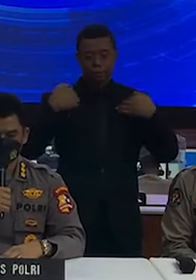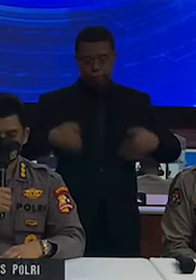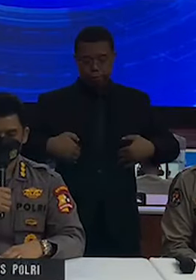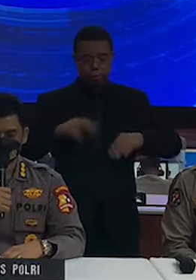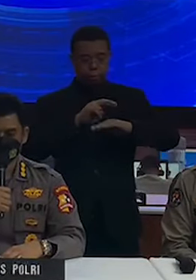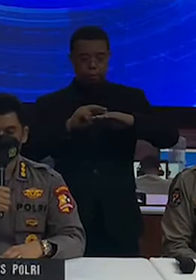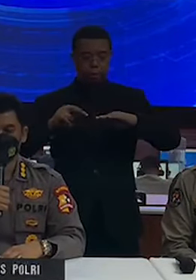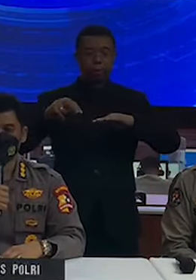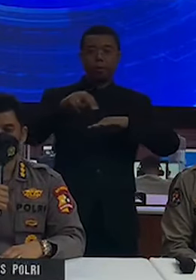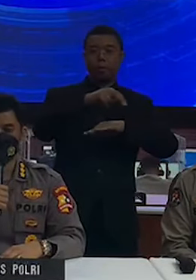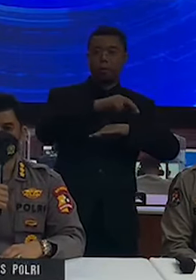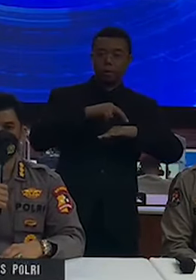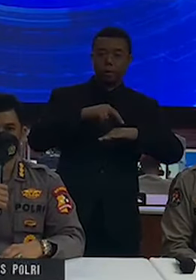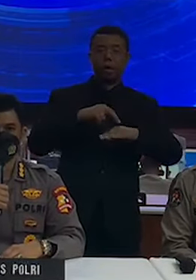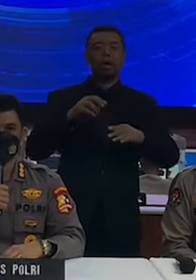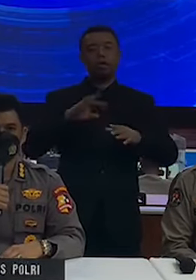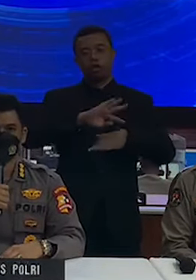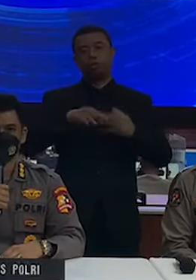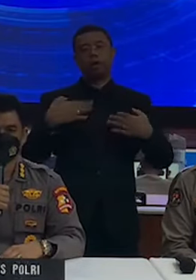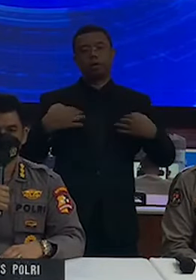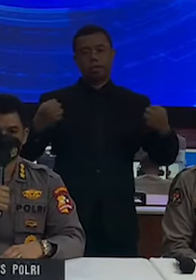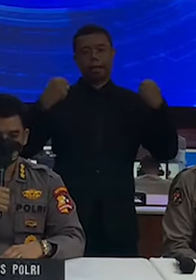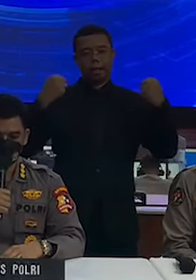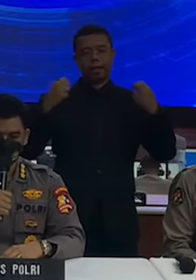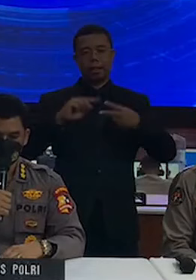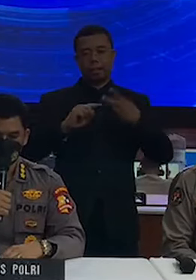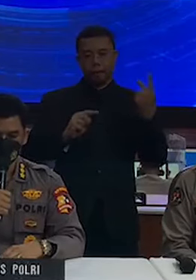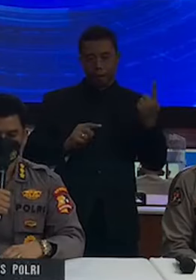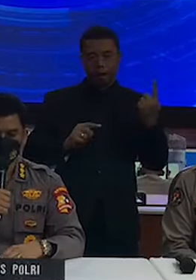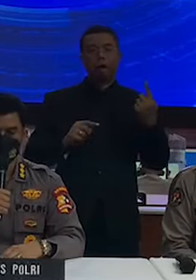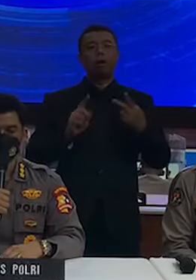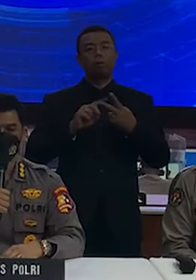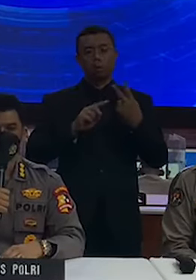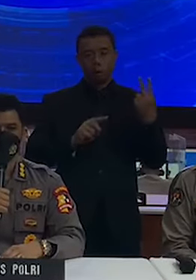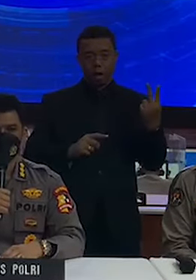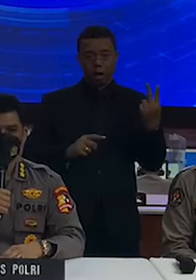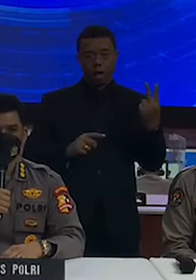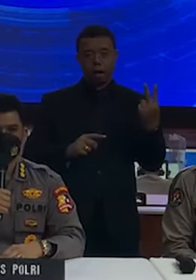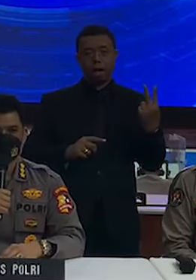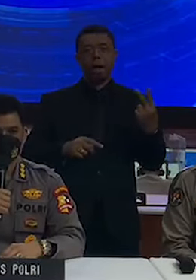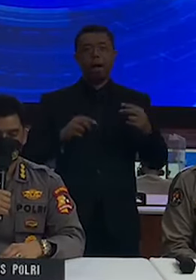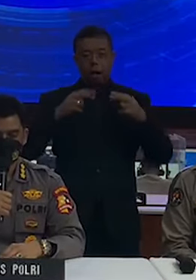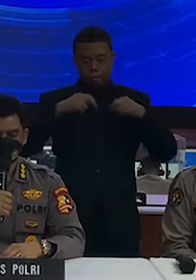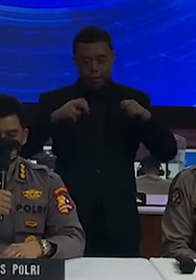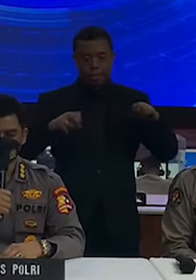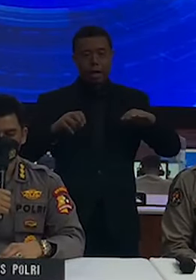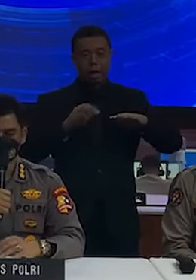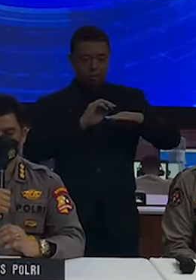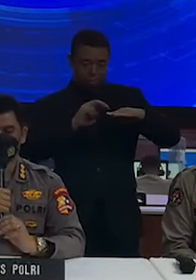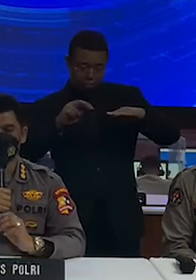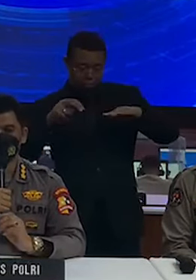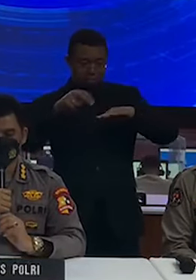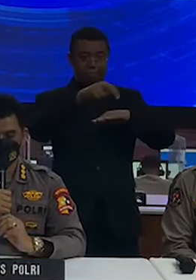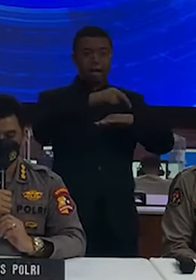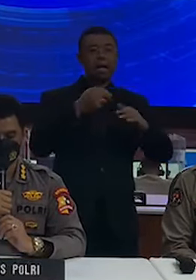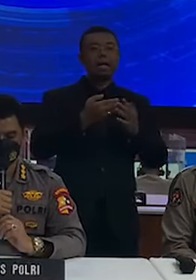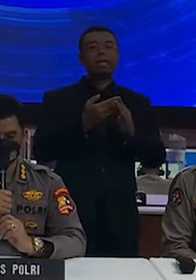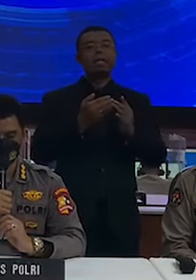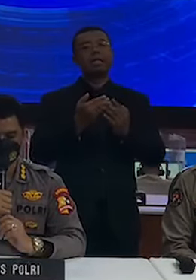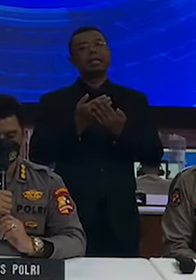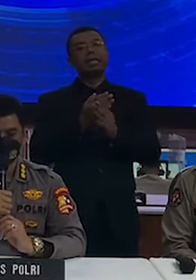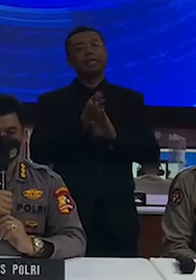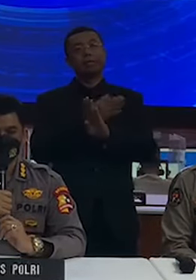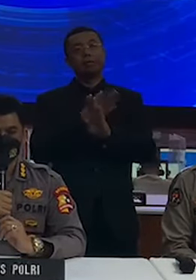dan dalam keadaan sehat. Jadi yang pertama dan yang kedua, periksa kendaraan sebelum melakukan